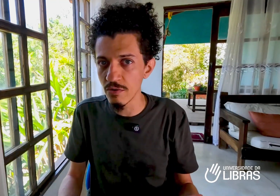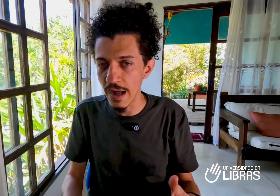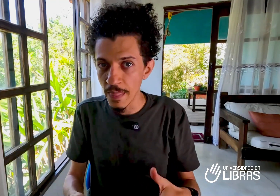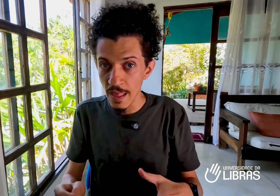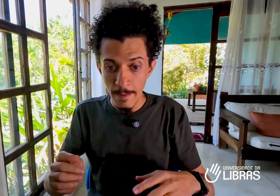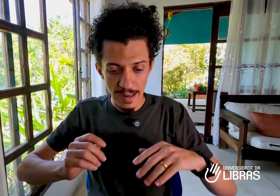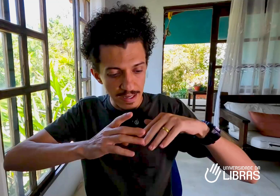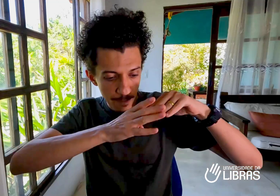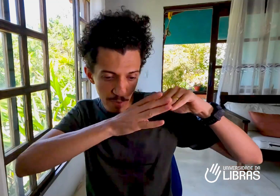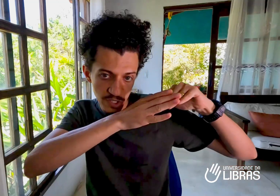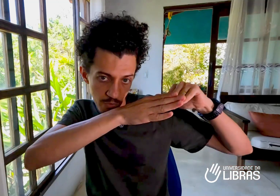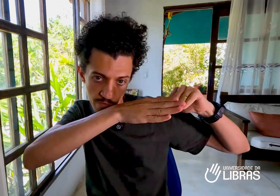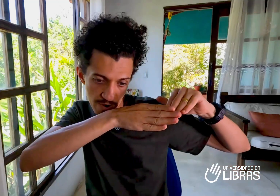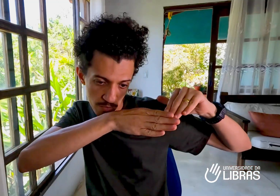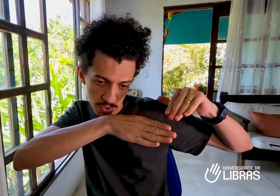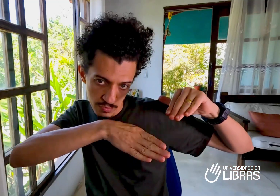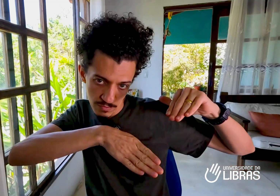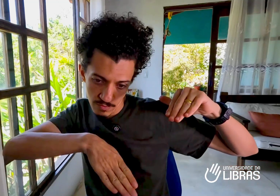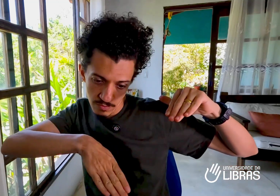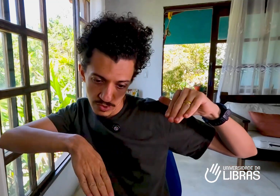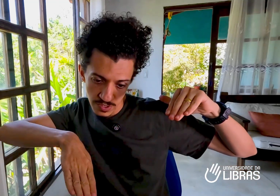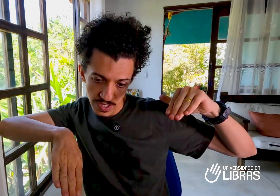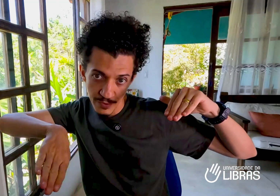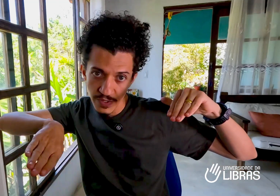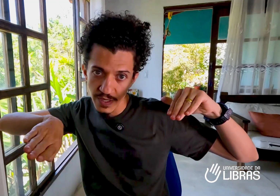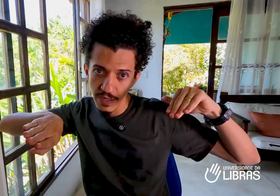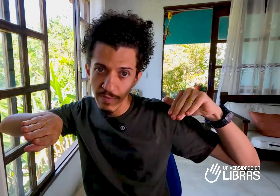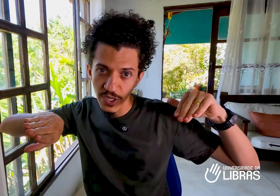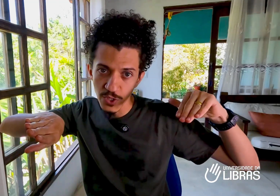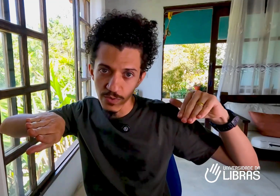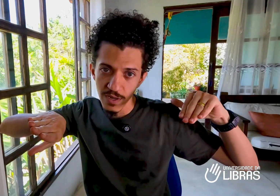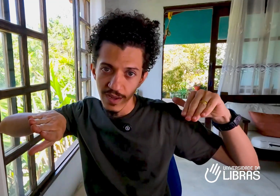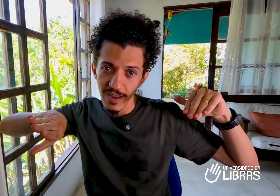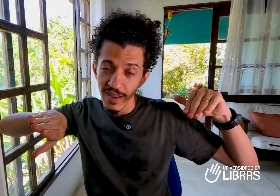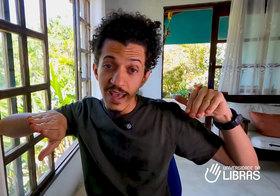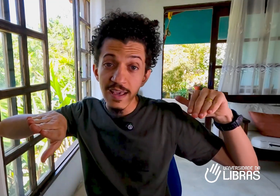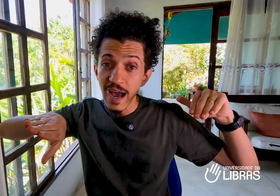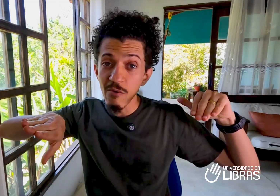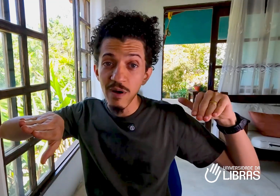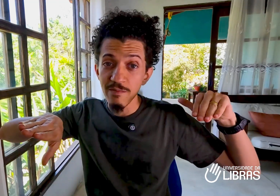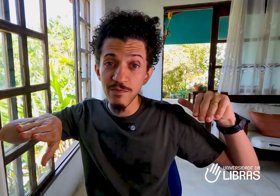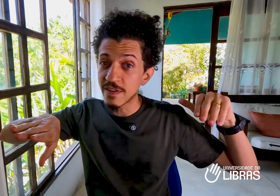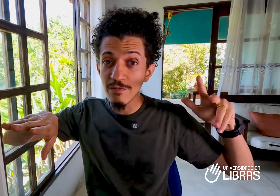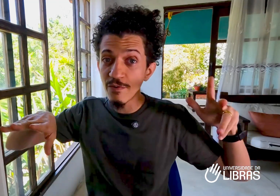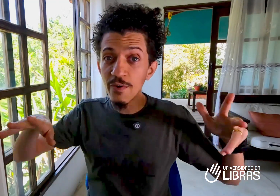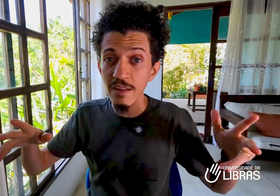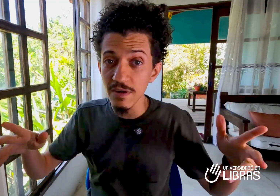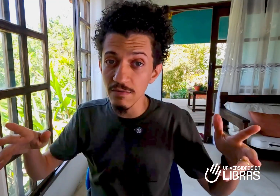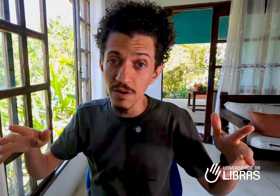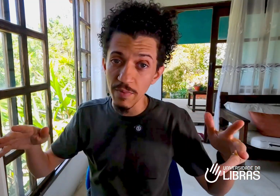lugar. Mas aí depois tinha um vão, tinha um desnível assim embaixo, em que a água estava fluindo